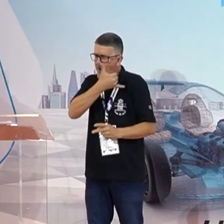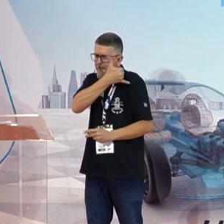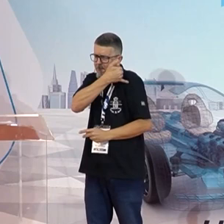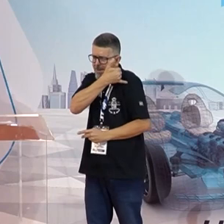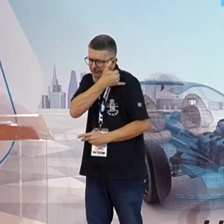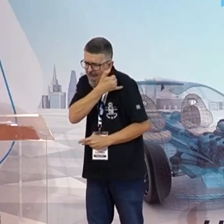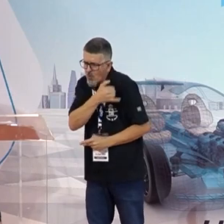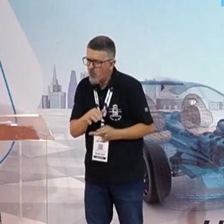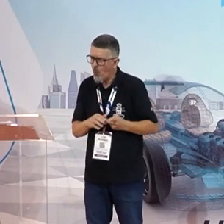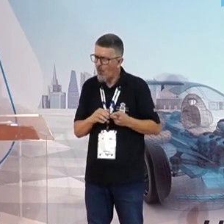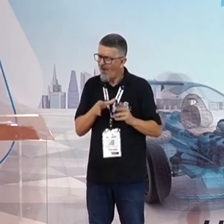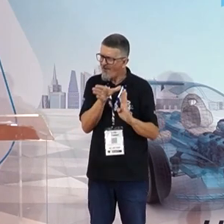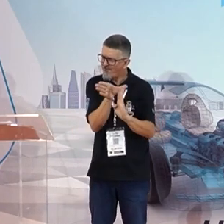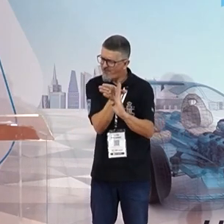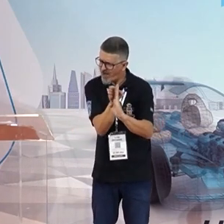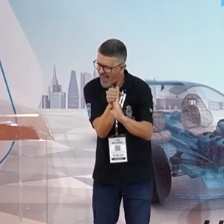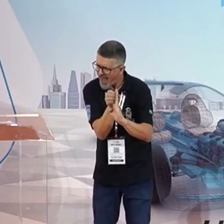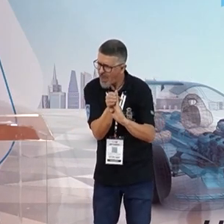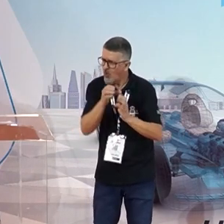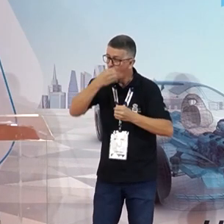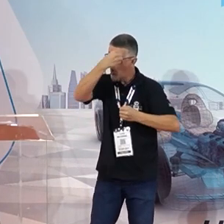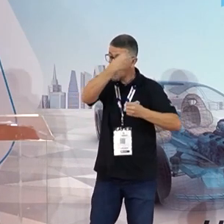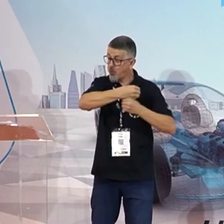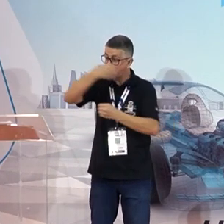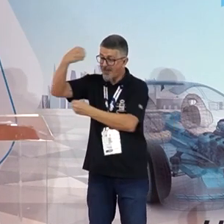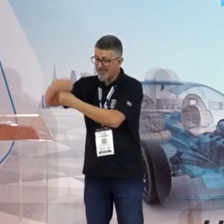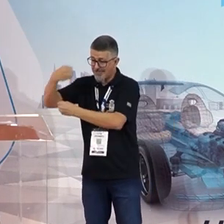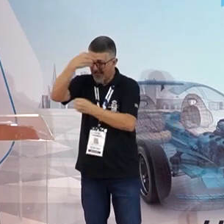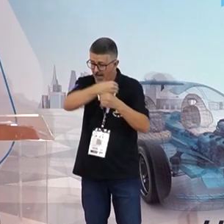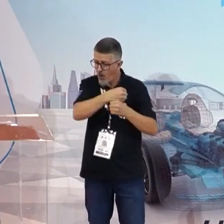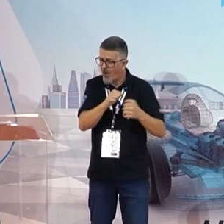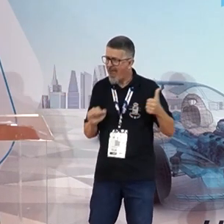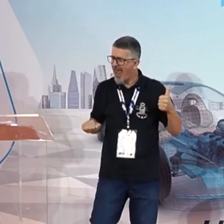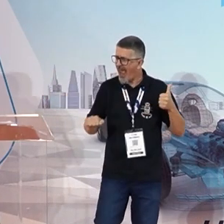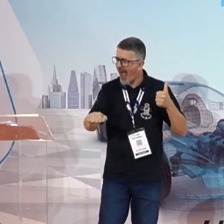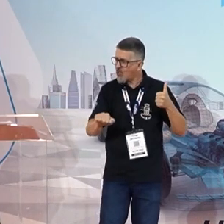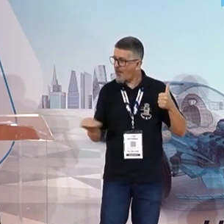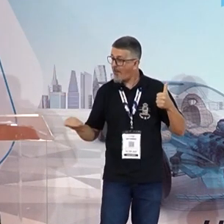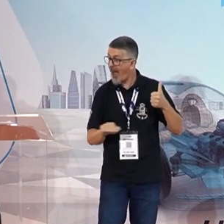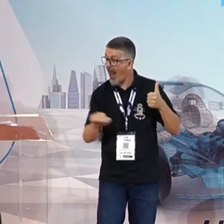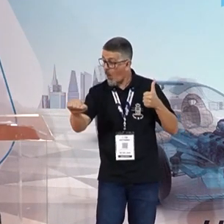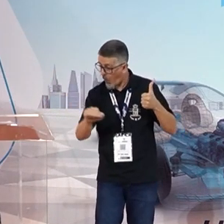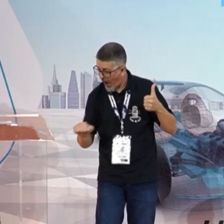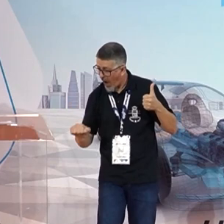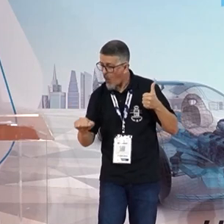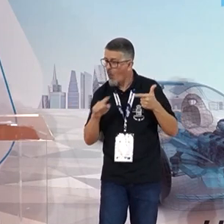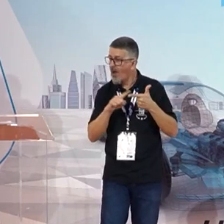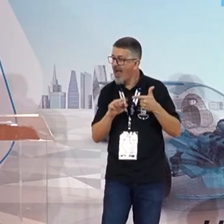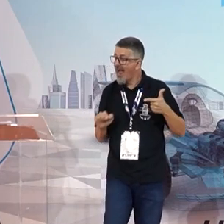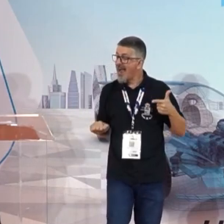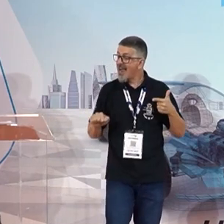a vela, a injeção, o freio, ou suspensão, câmbio manual,